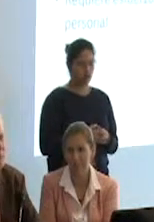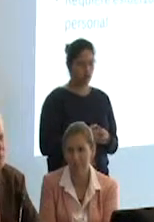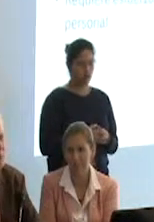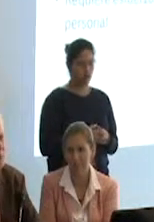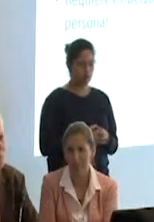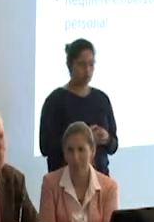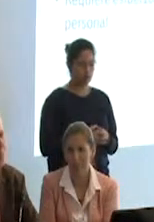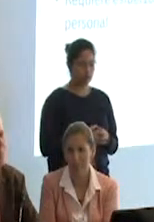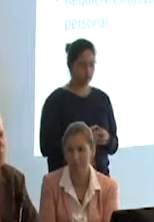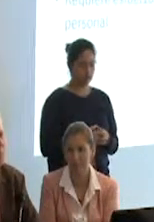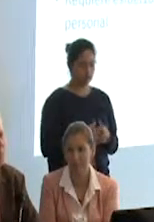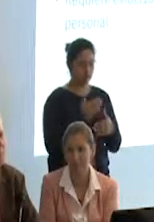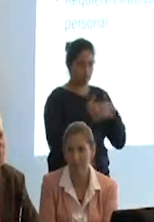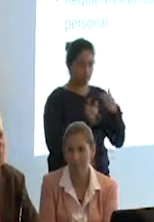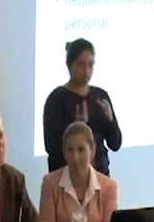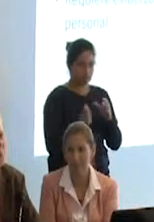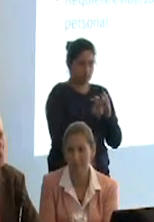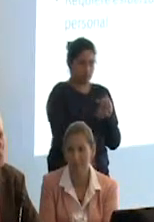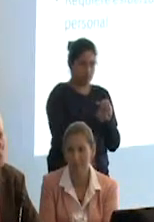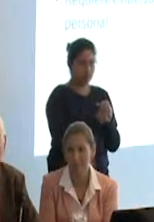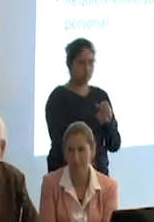¿Cómo en la inclusión?